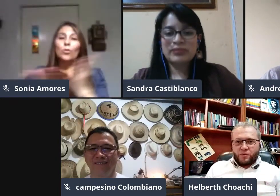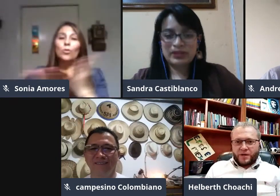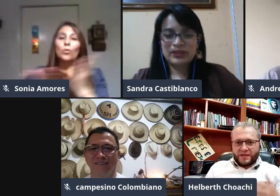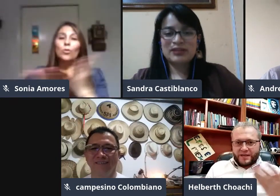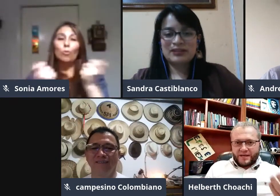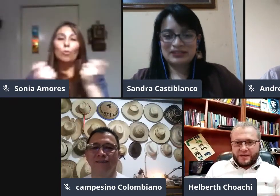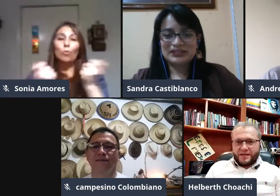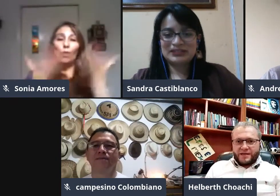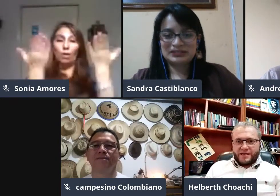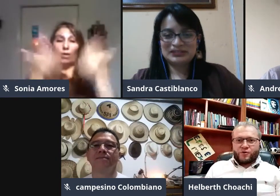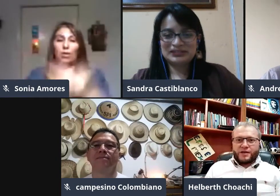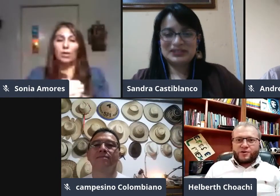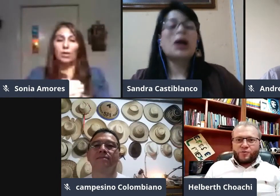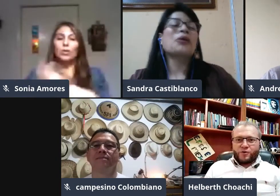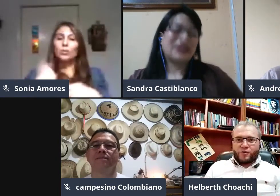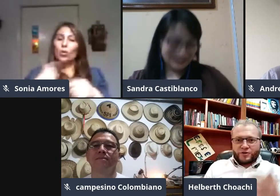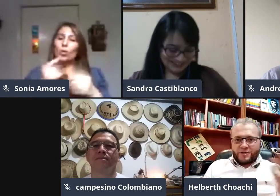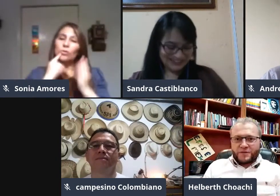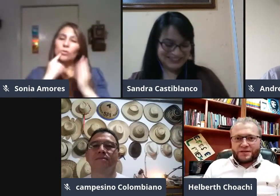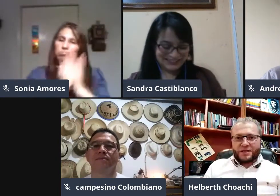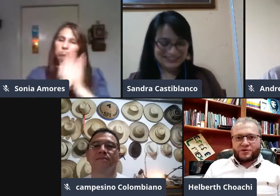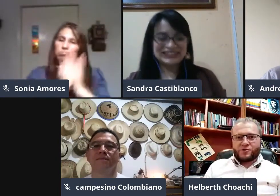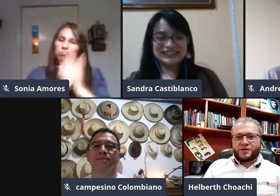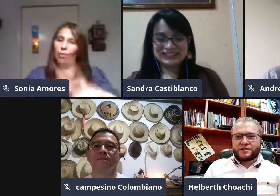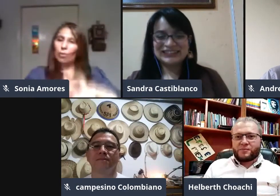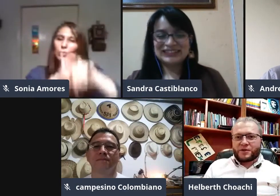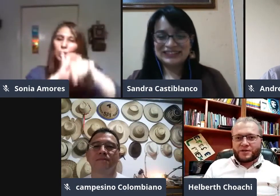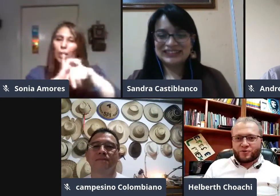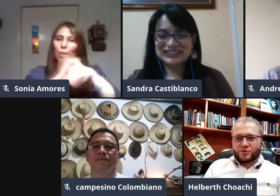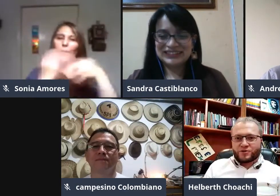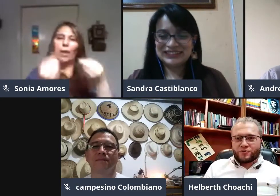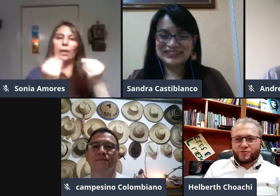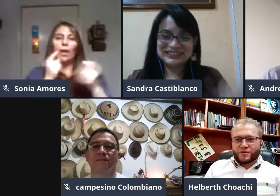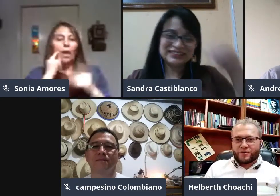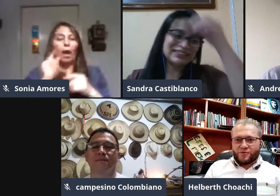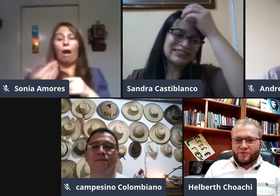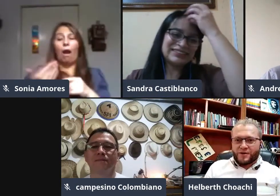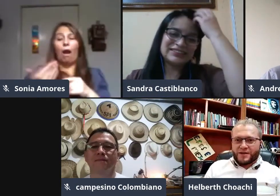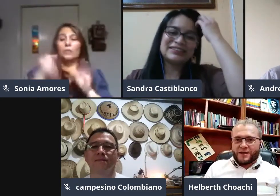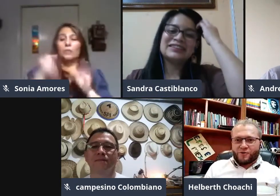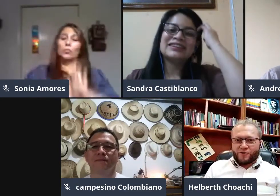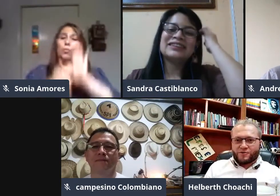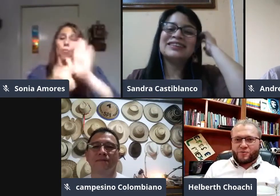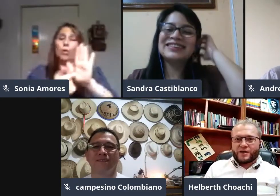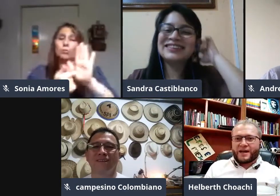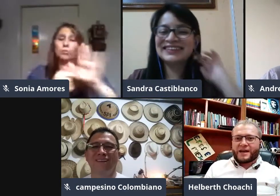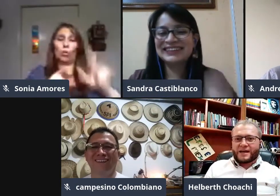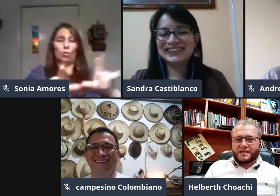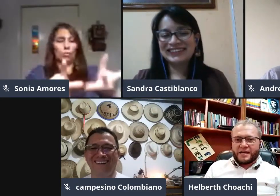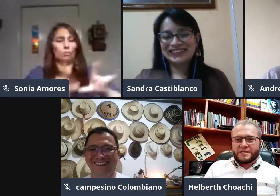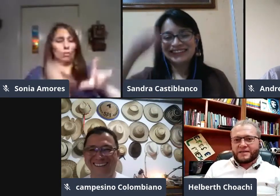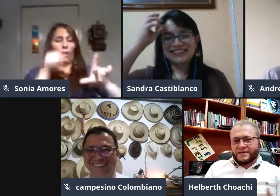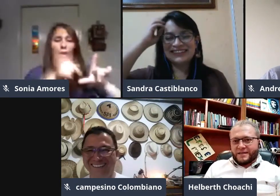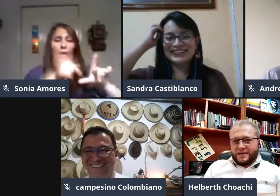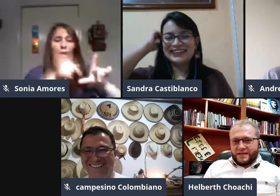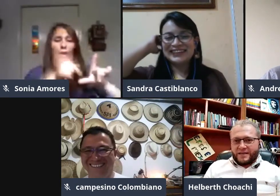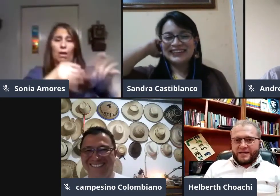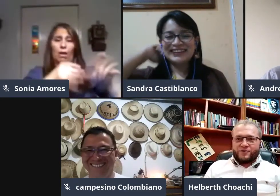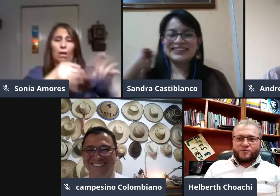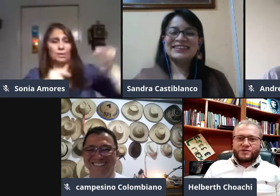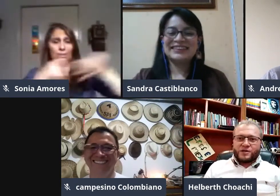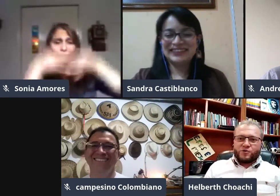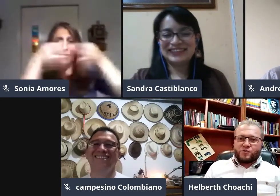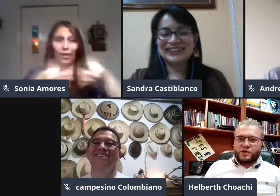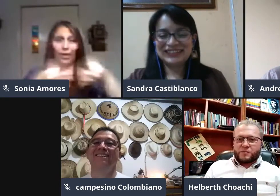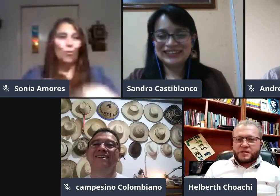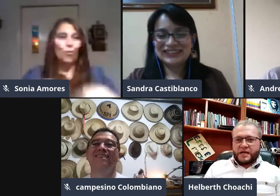mi doctorado para que no quede como en otras administraciones que presento títulos que no corresponden a la realidad.